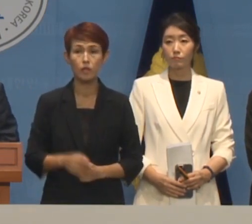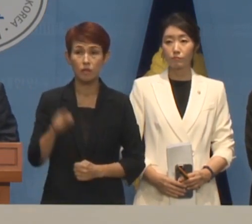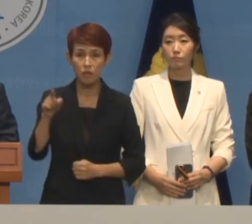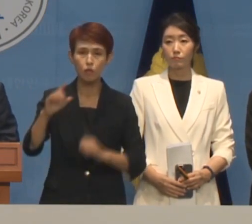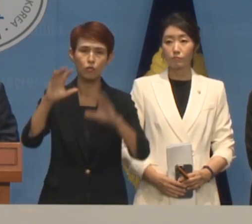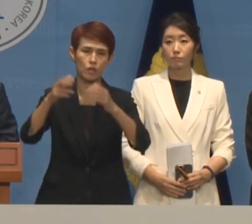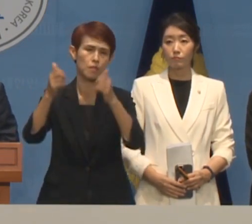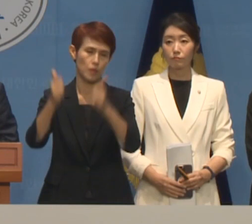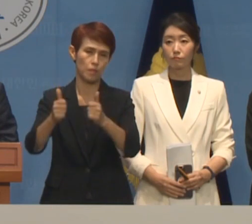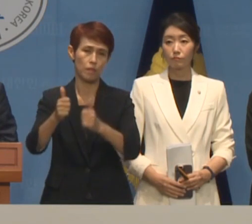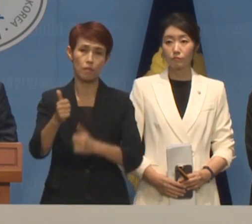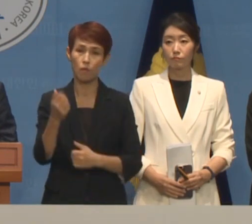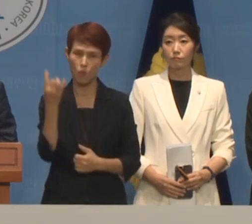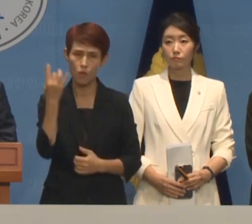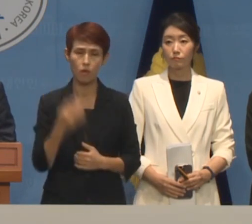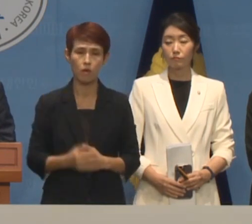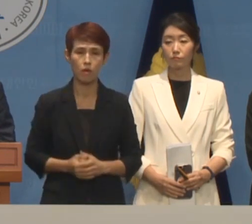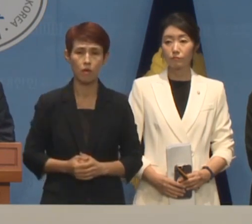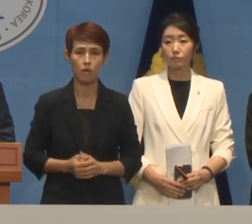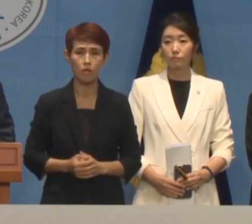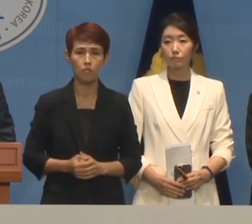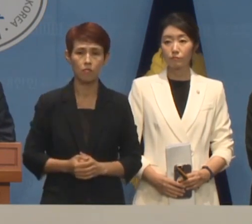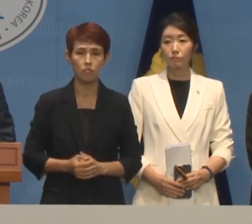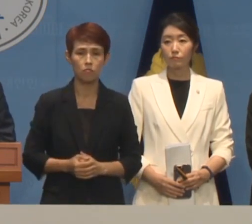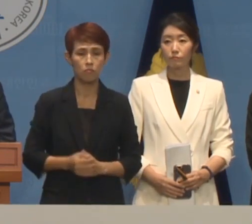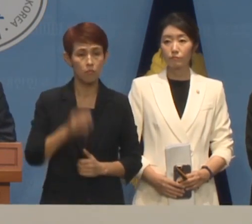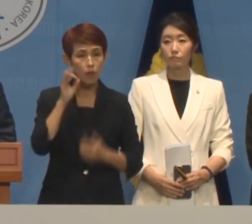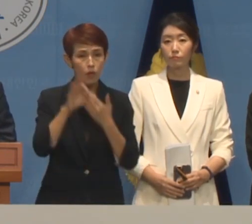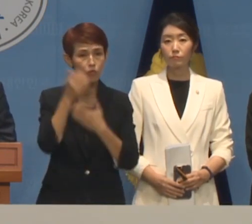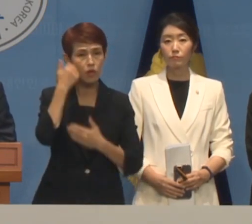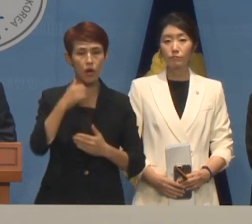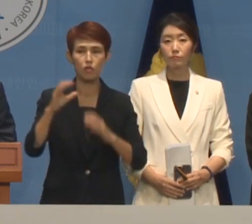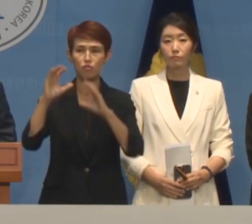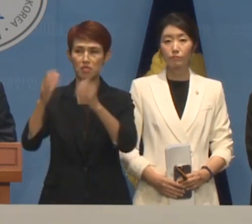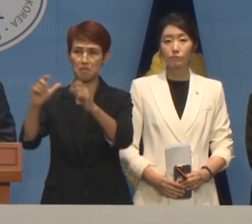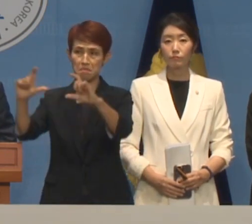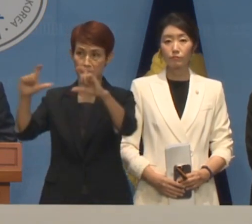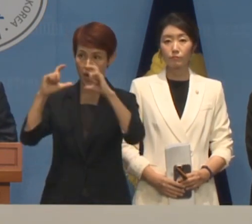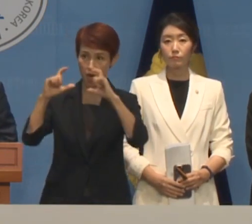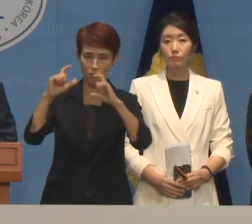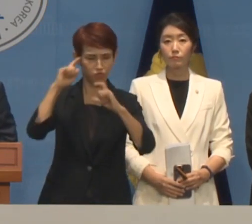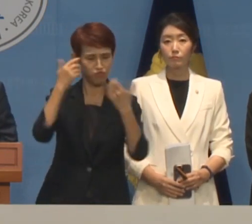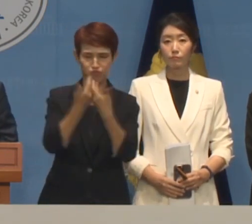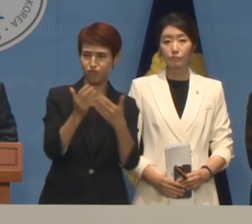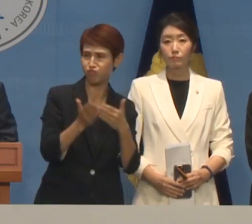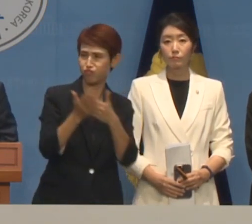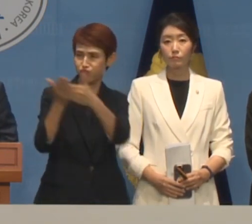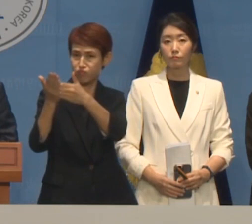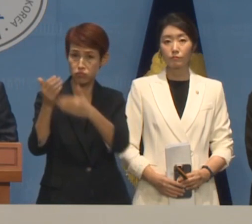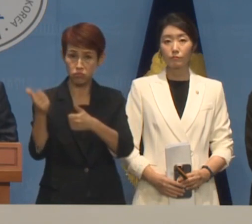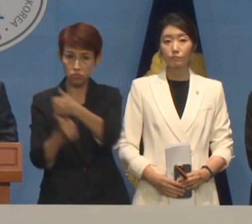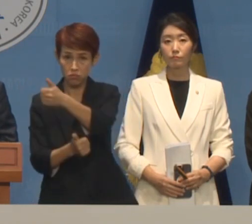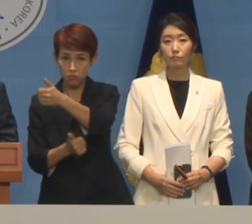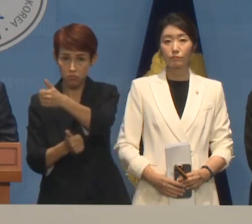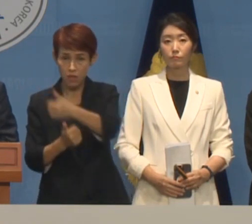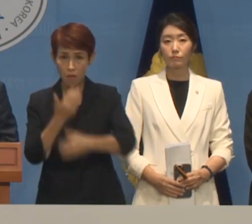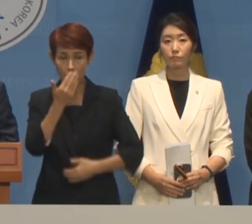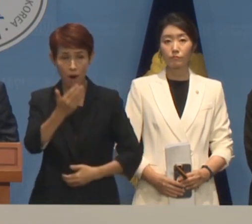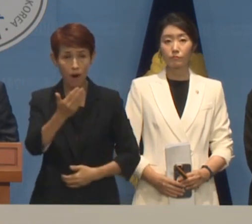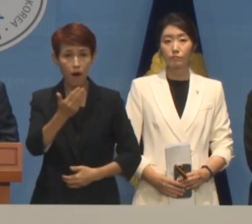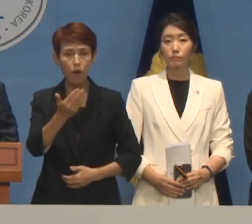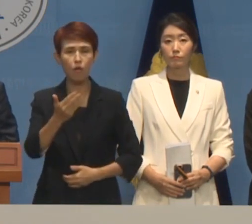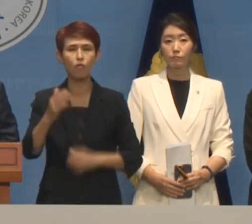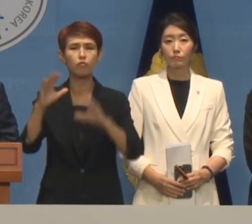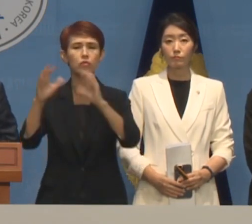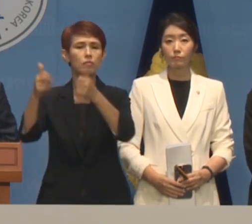국제법입니다. 왜냐하면 만약에 누구든지 쉽게 국제중재 판정을 뒤집을 수 있게 한다면